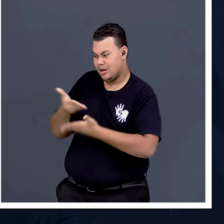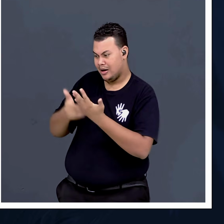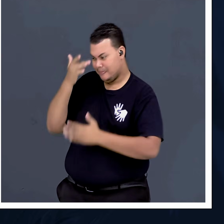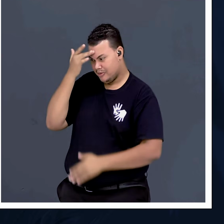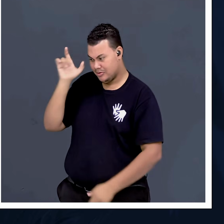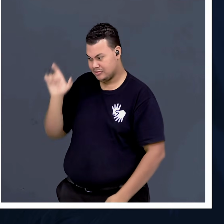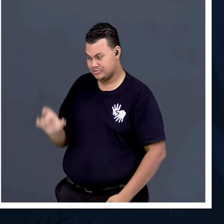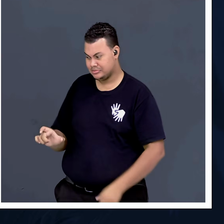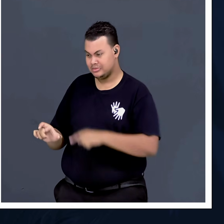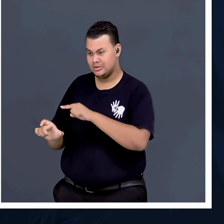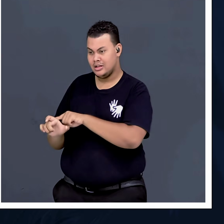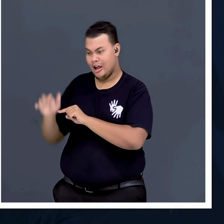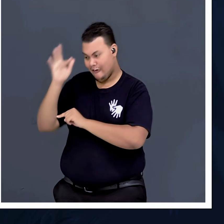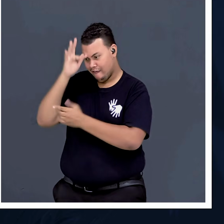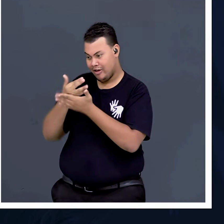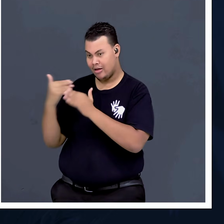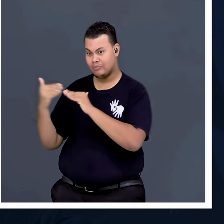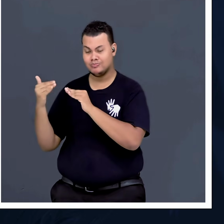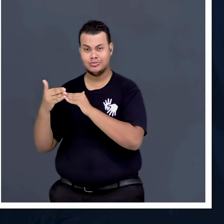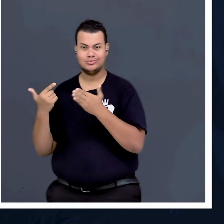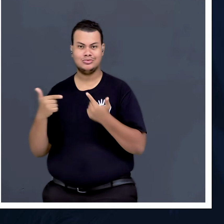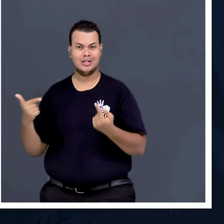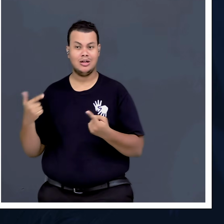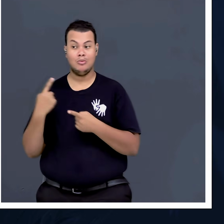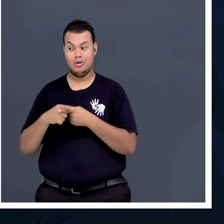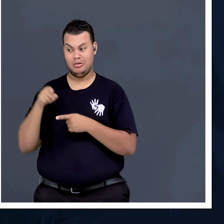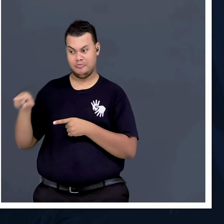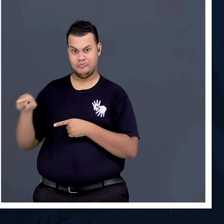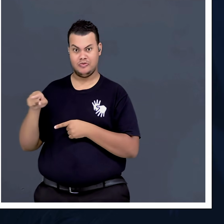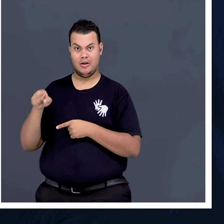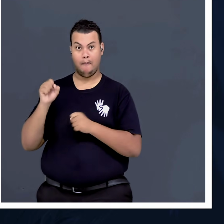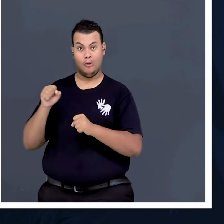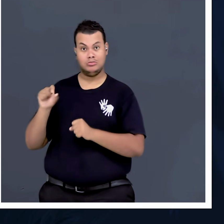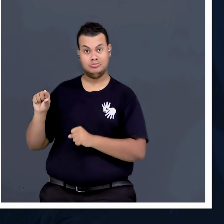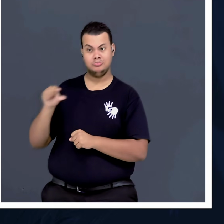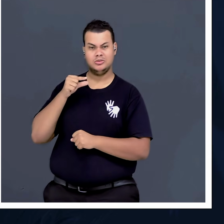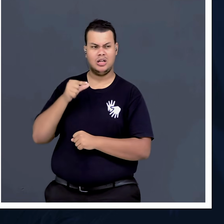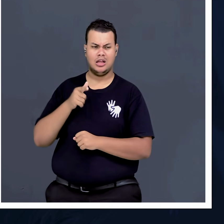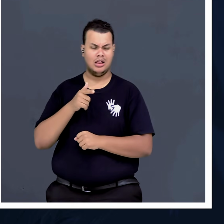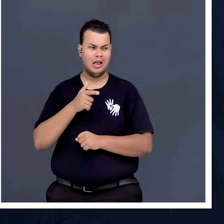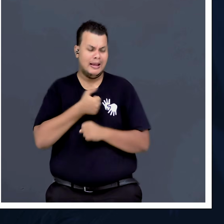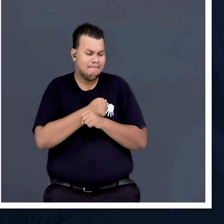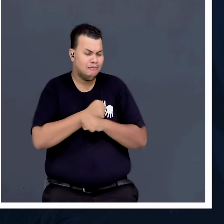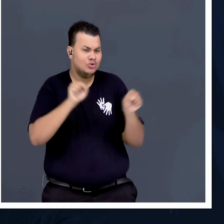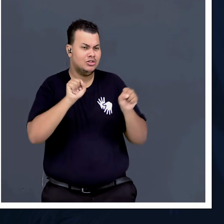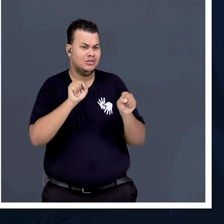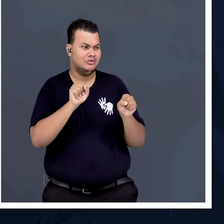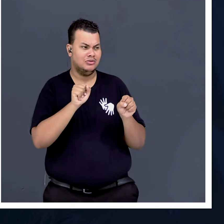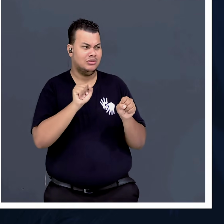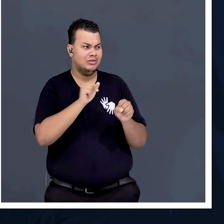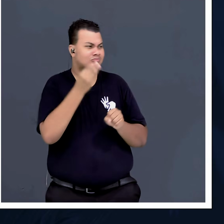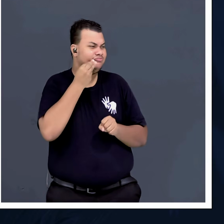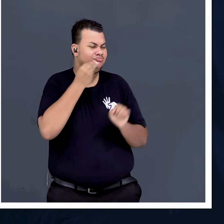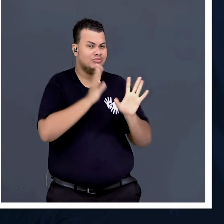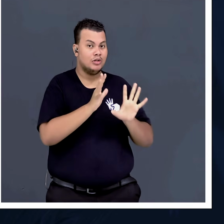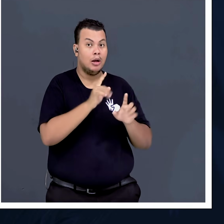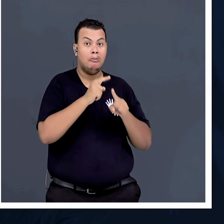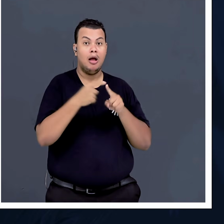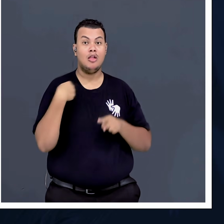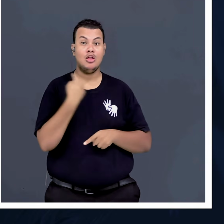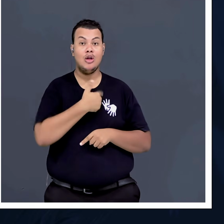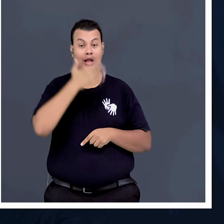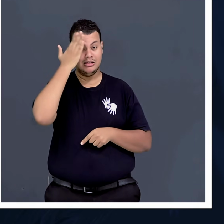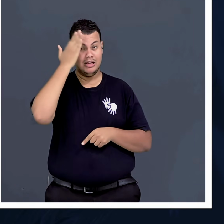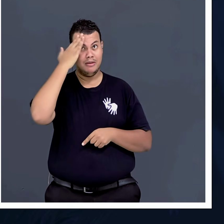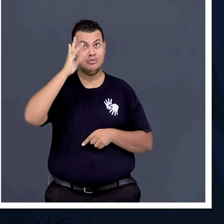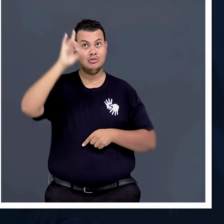uma pessoa que não tem a mesma fé que você. Porque ela vai dizer, é grande demais, nem tente. Mas nós sabemos o Deus ao qual nós